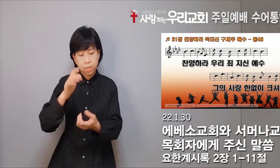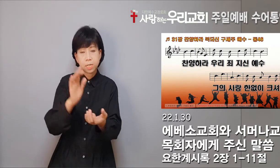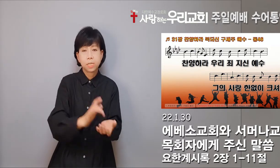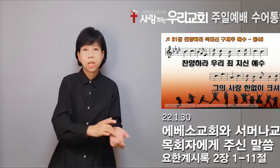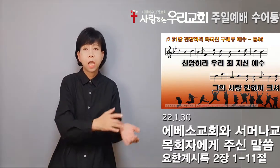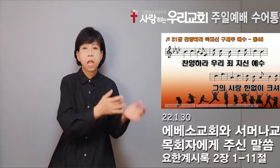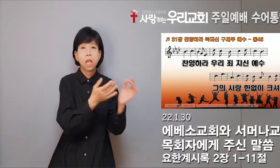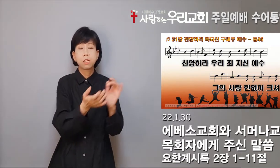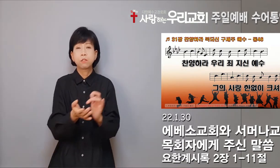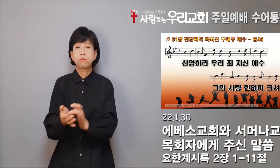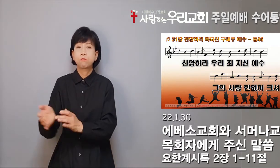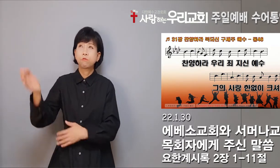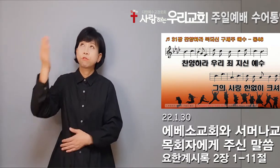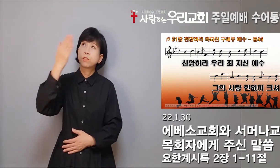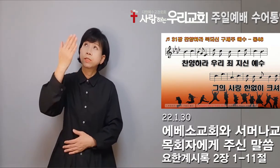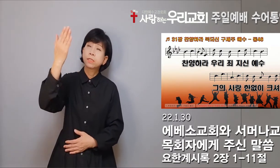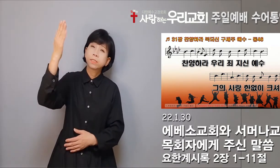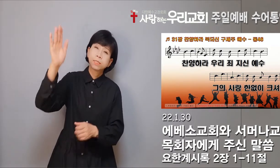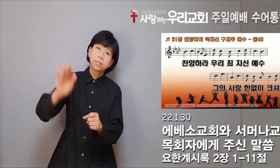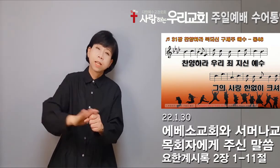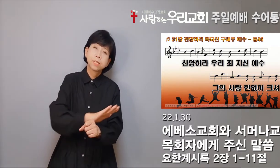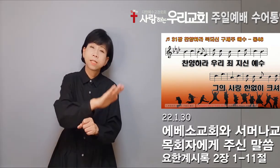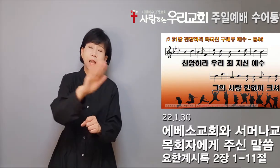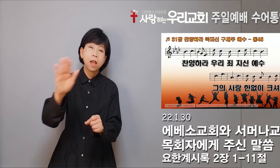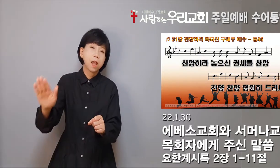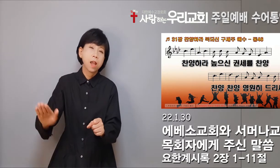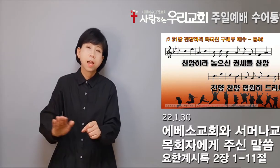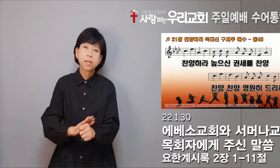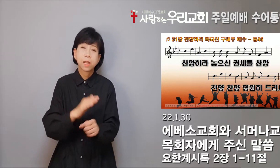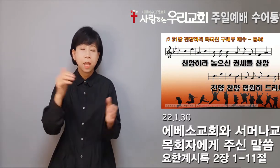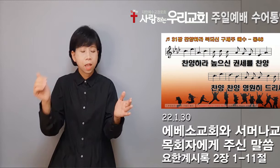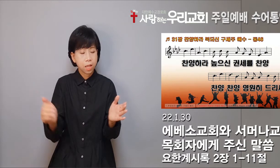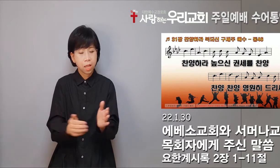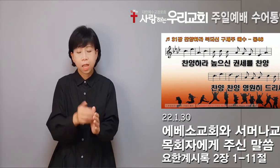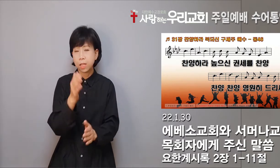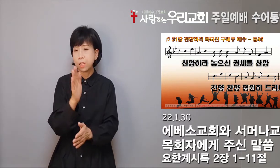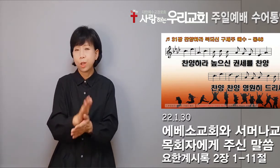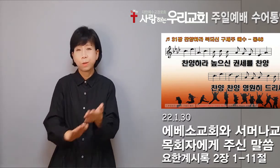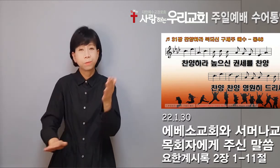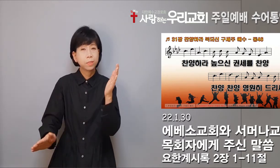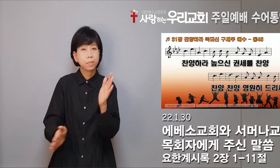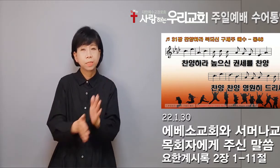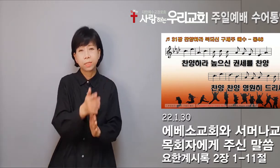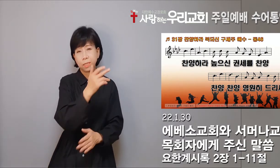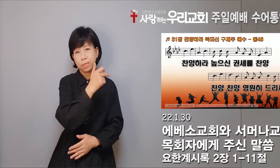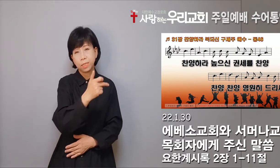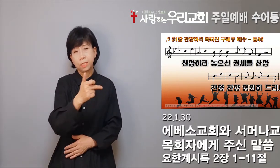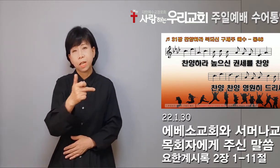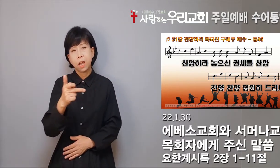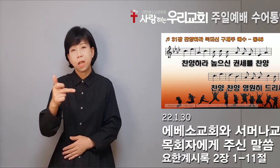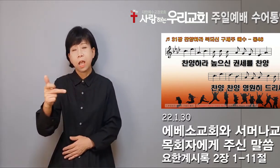그의 사랑 한없이 크셔라